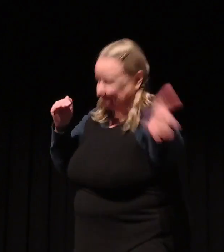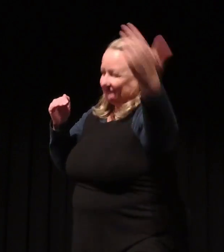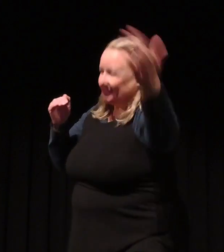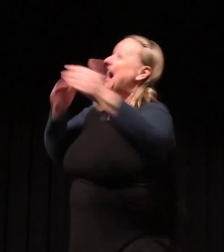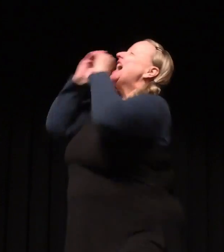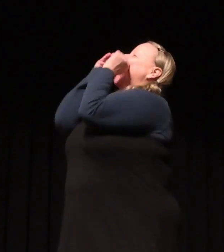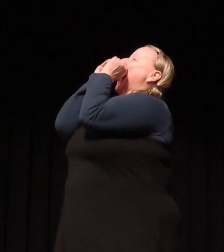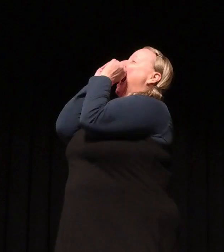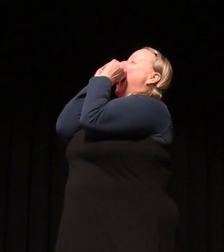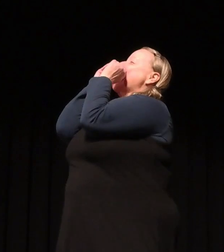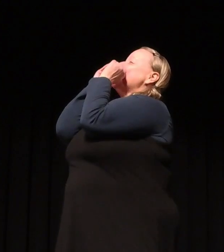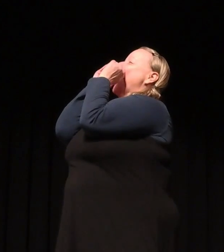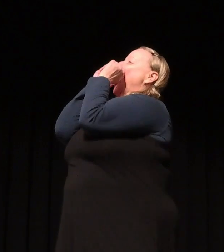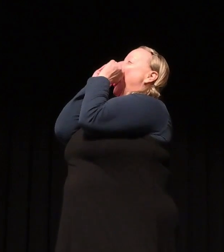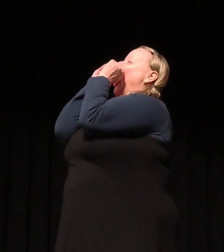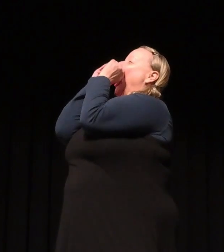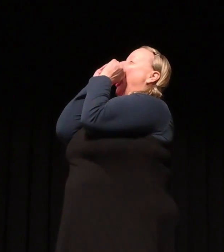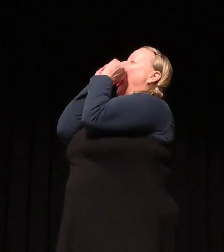OK, attends. OK, encore.